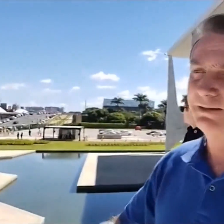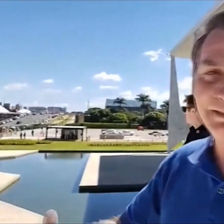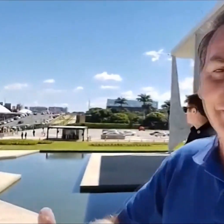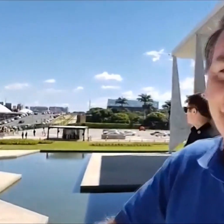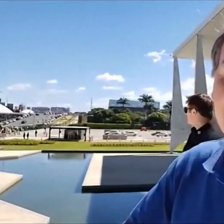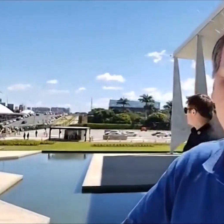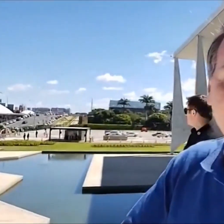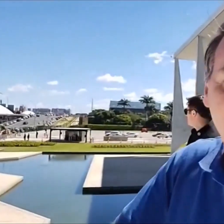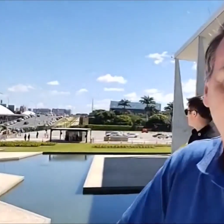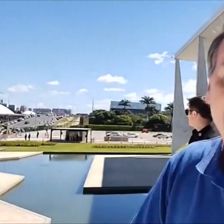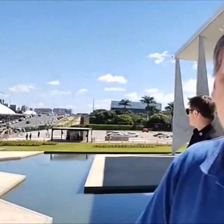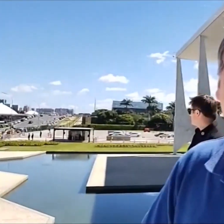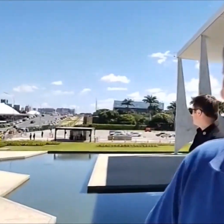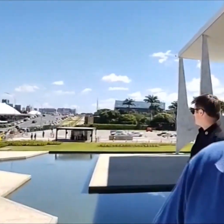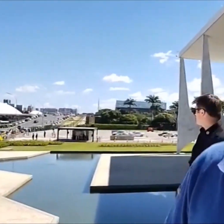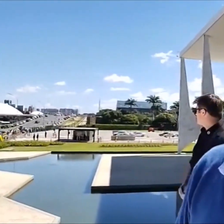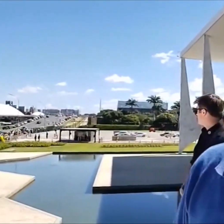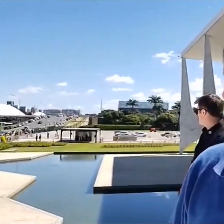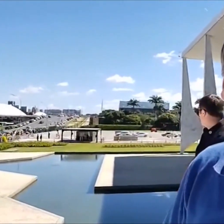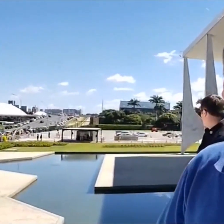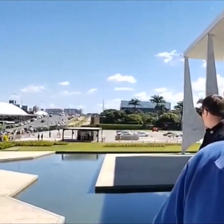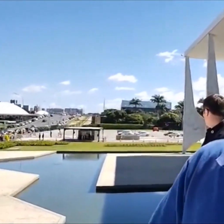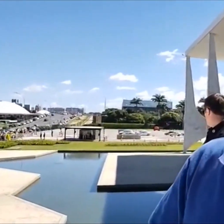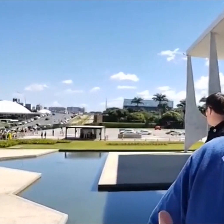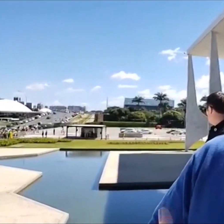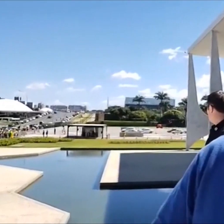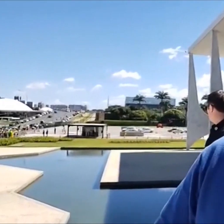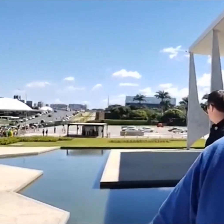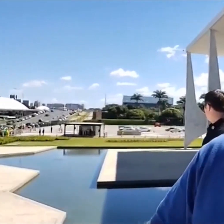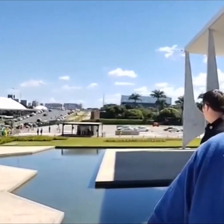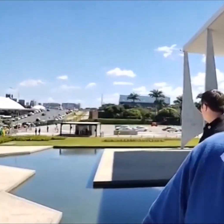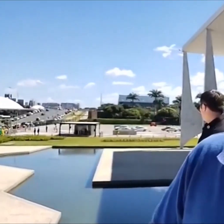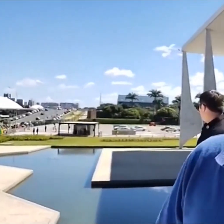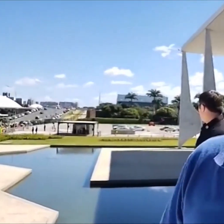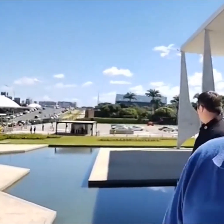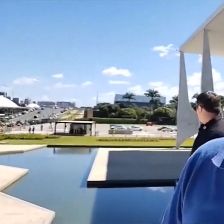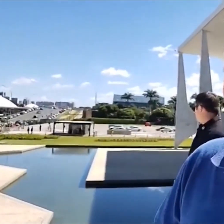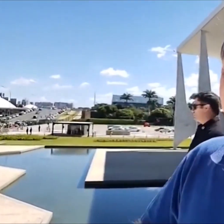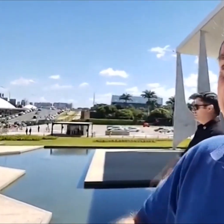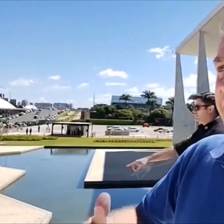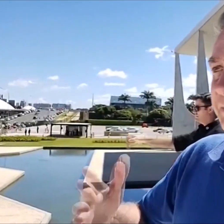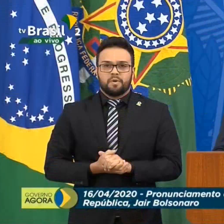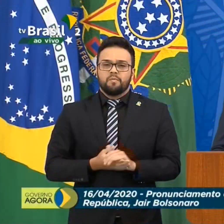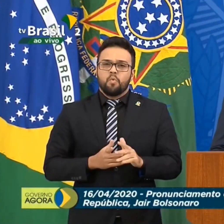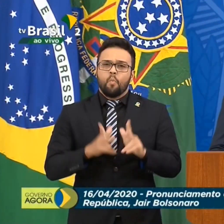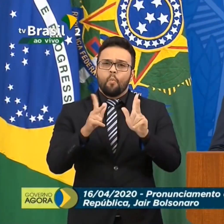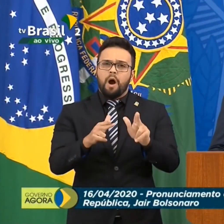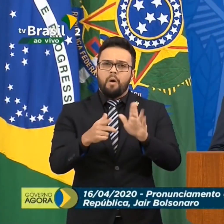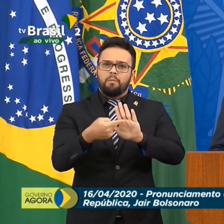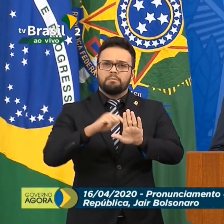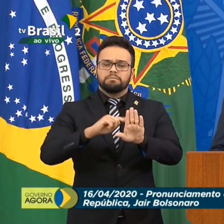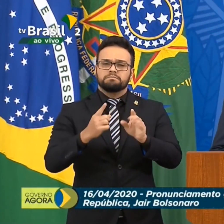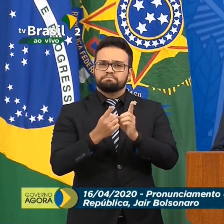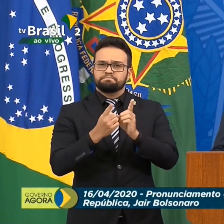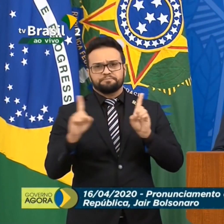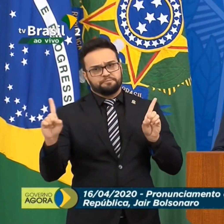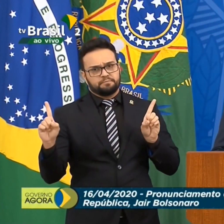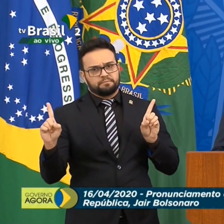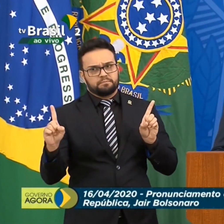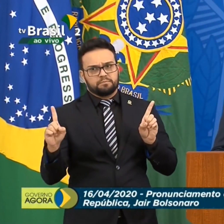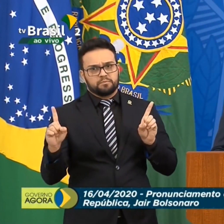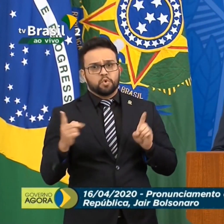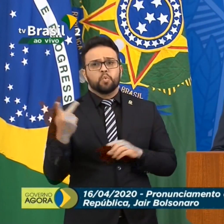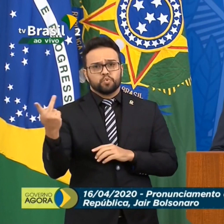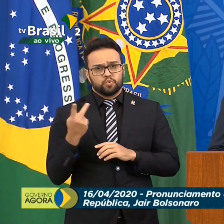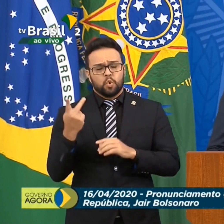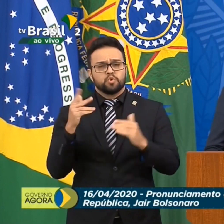Un video difundido este 22 de mayo podría involucrar al presidente brasileño Jair Bolsonaro en delitos de abuso de poder. La pieza